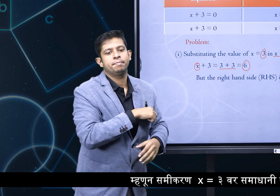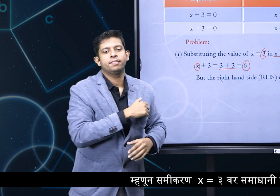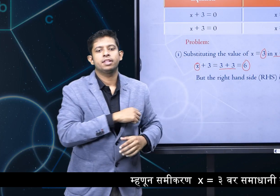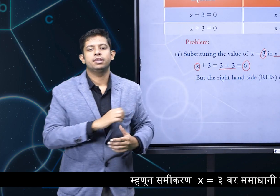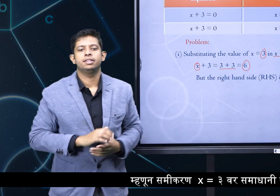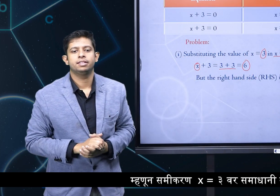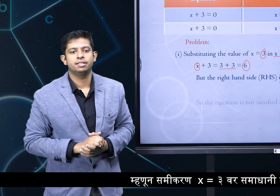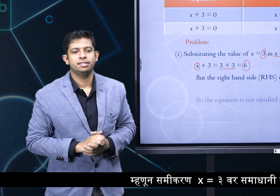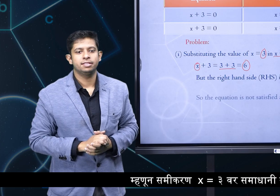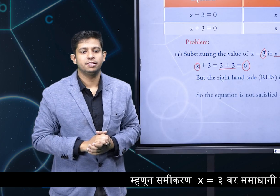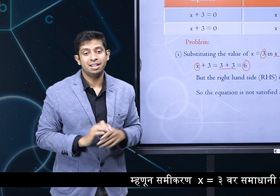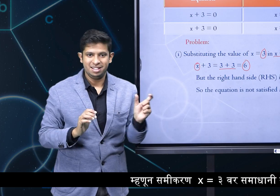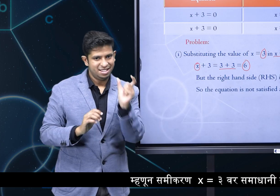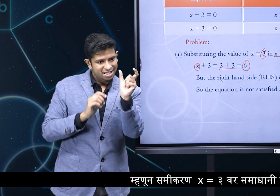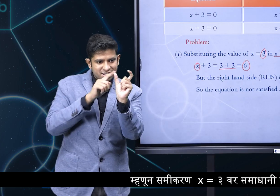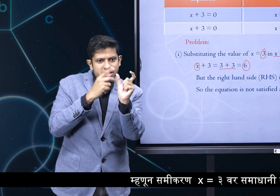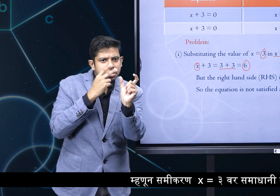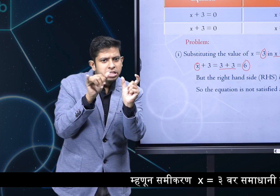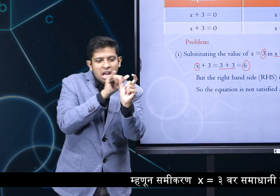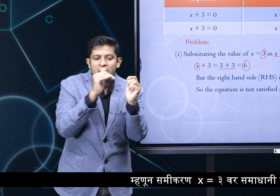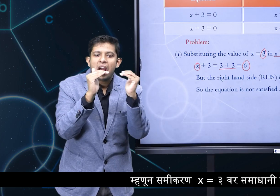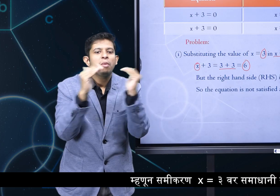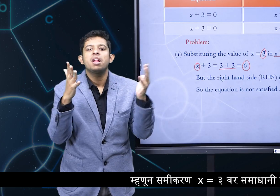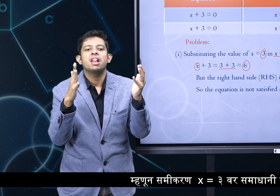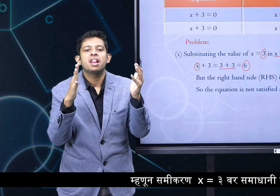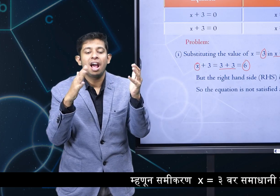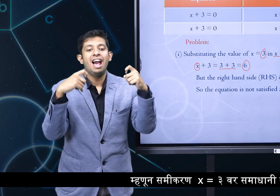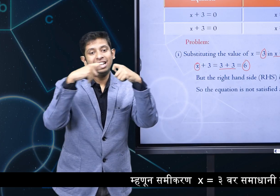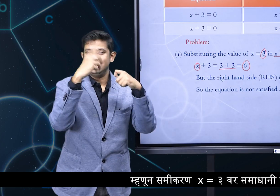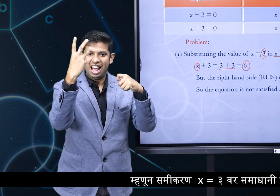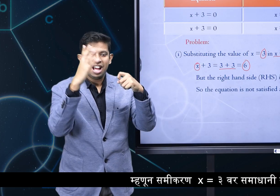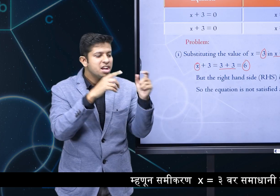म्हणून समीकरण x equals to 3 वर समाधानी नाही.